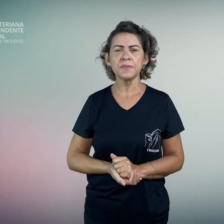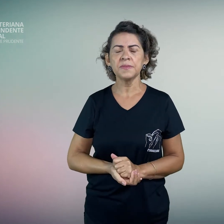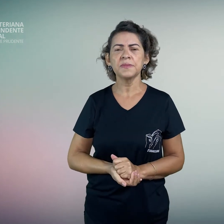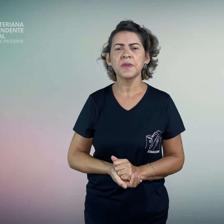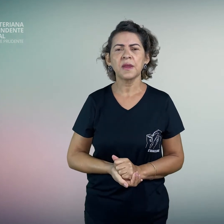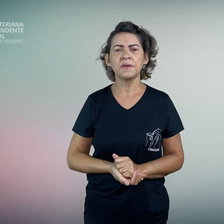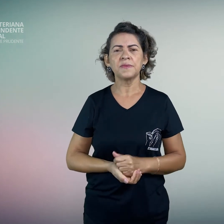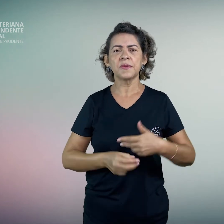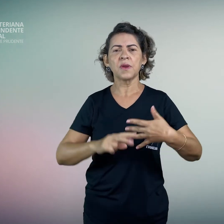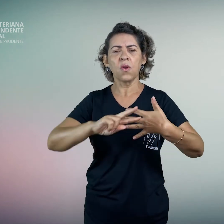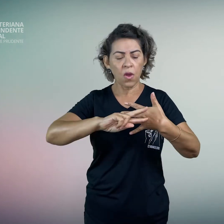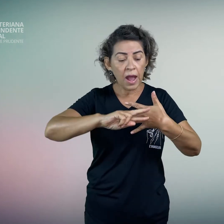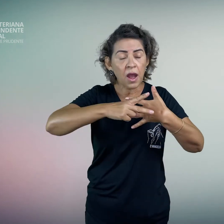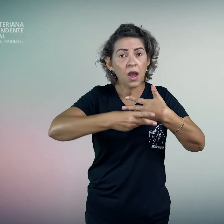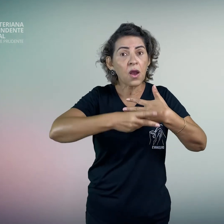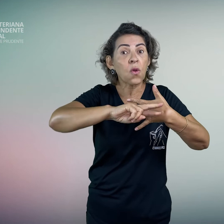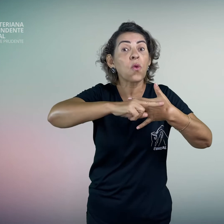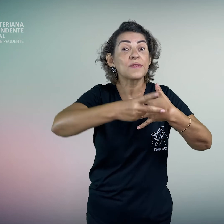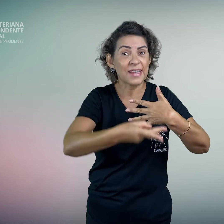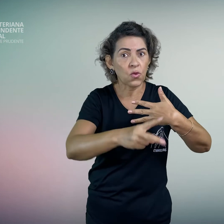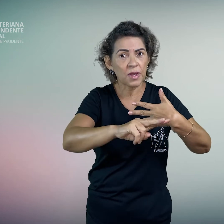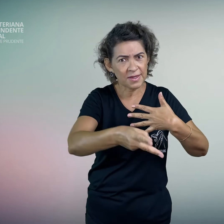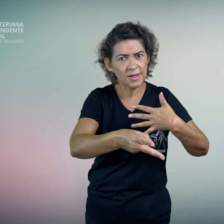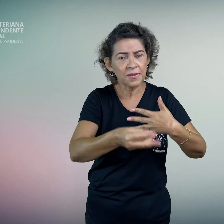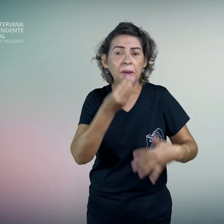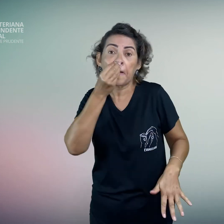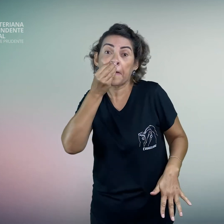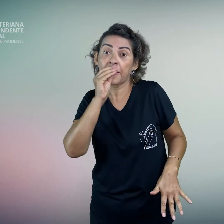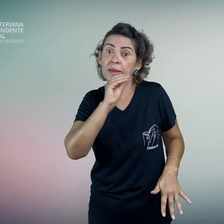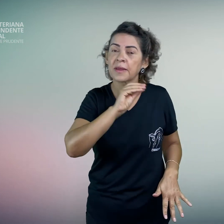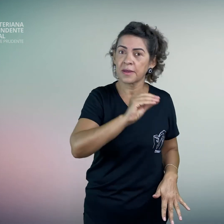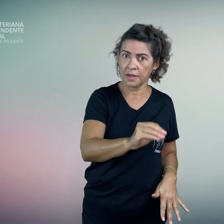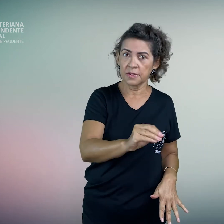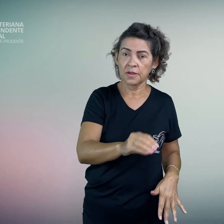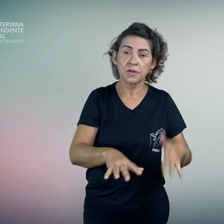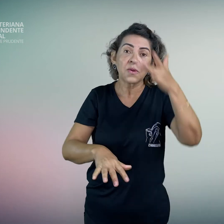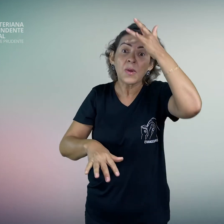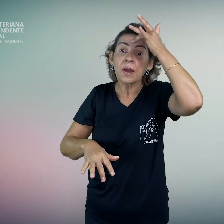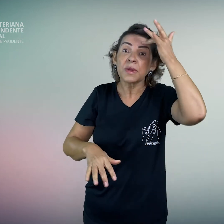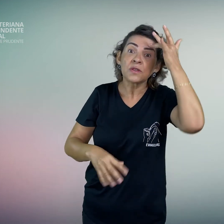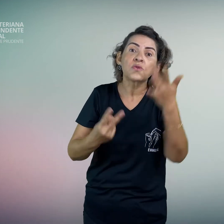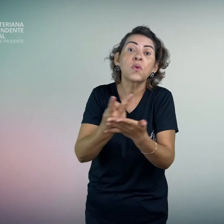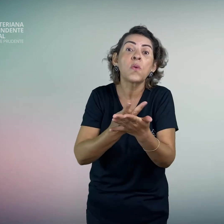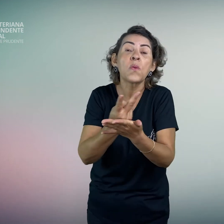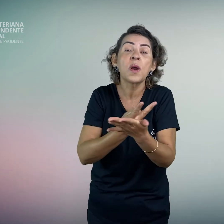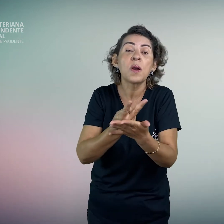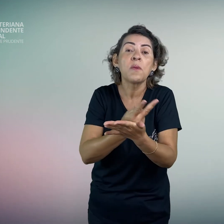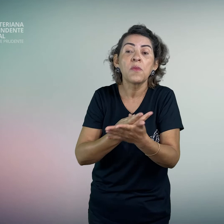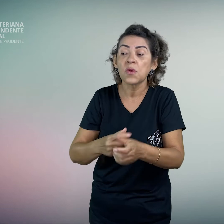Uma das consequências desta autorrejeição é que a pessoa busca viver em lugares que